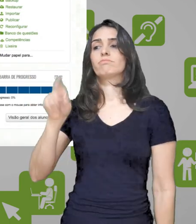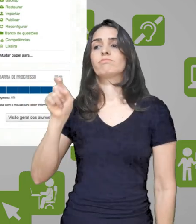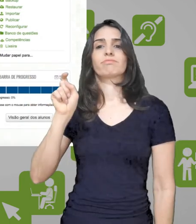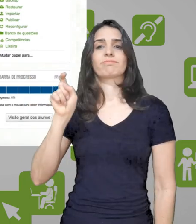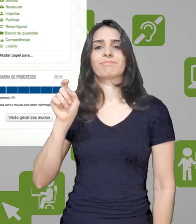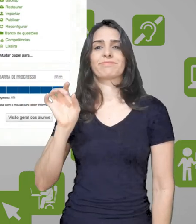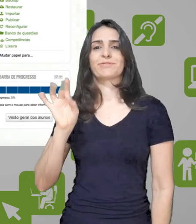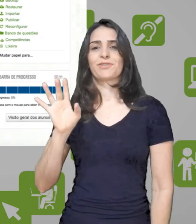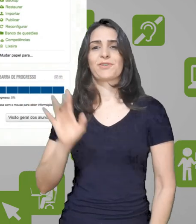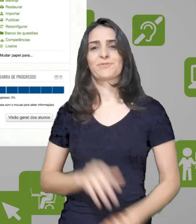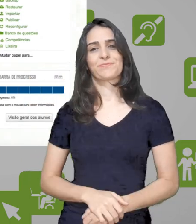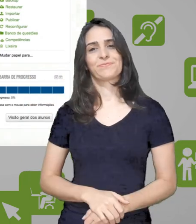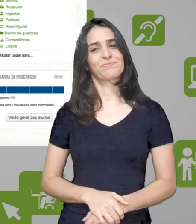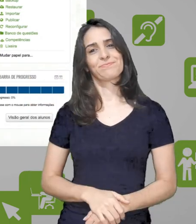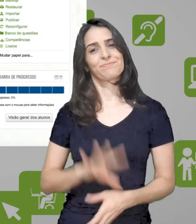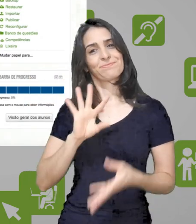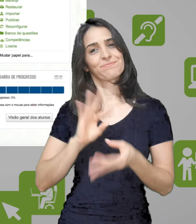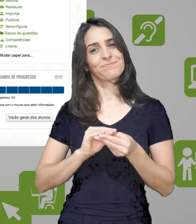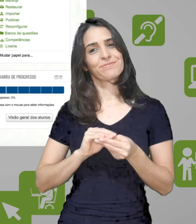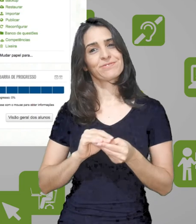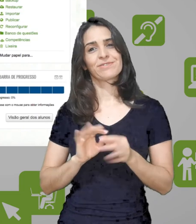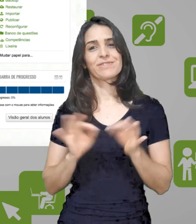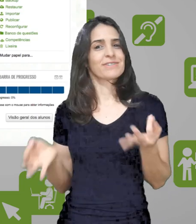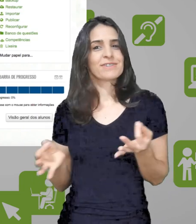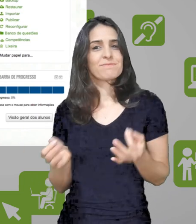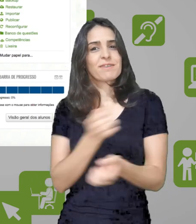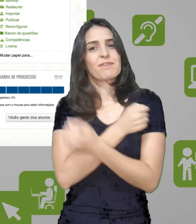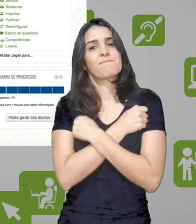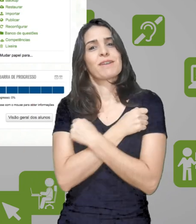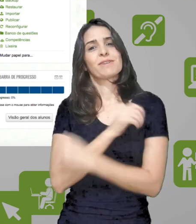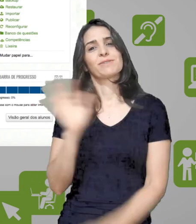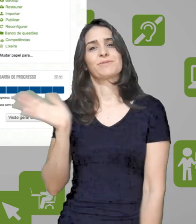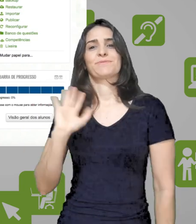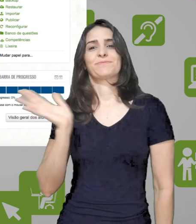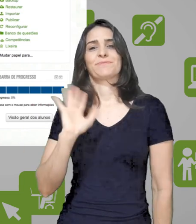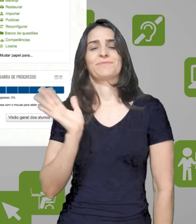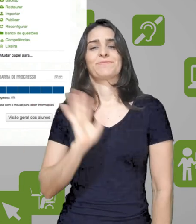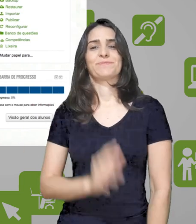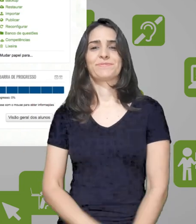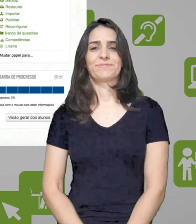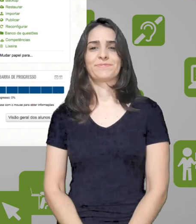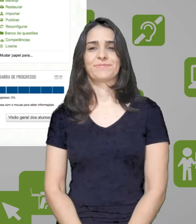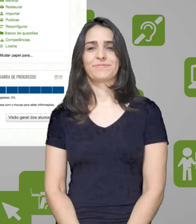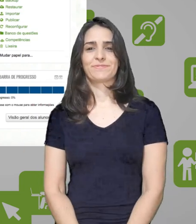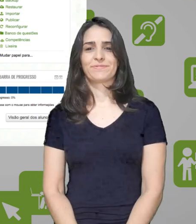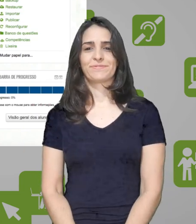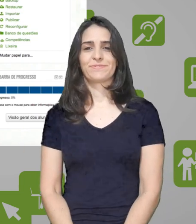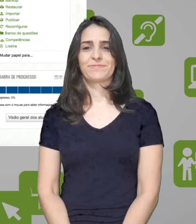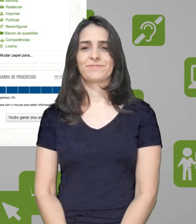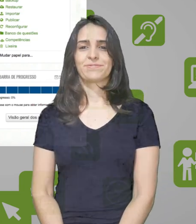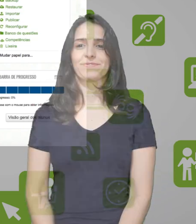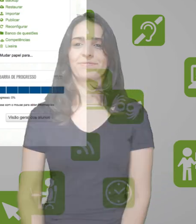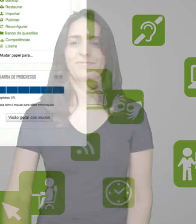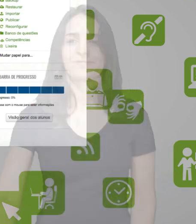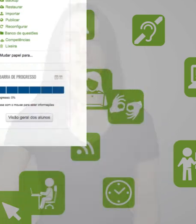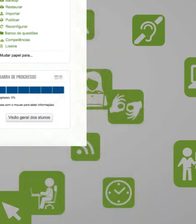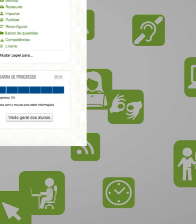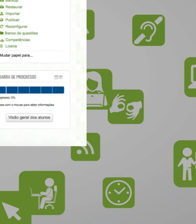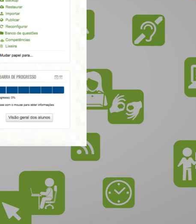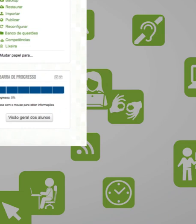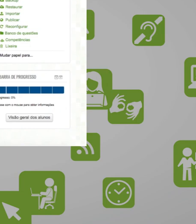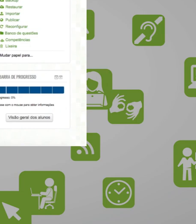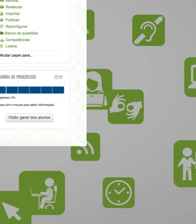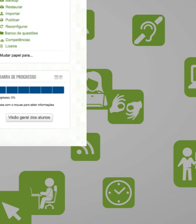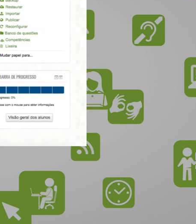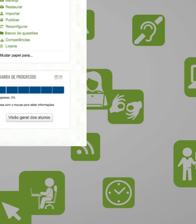professor configurou determinadas condições para que essa atividade seja considerada como concluída. E a borda sólida, o